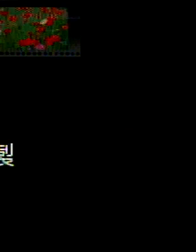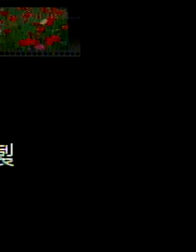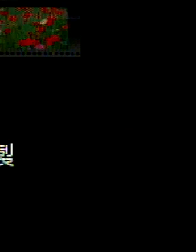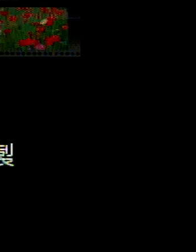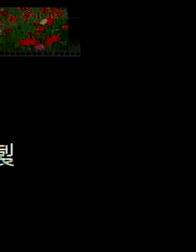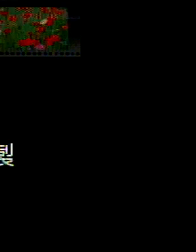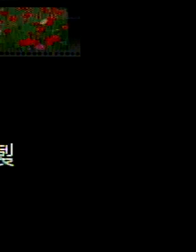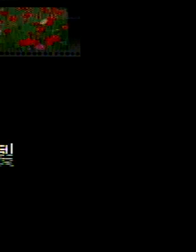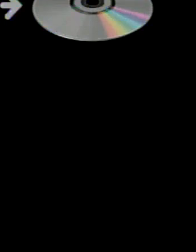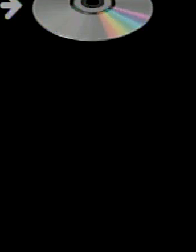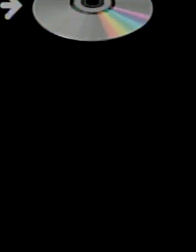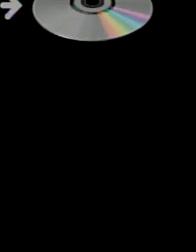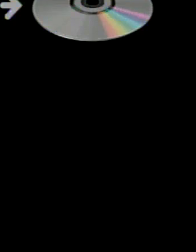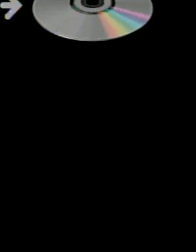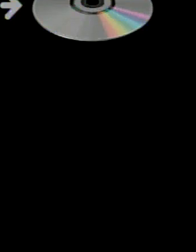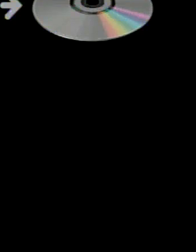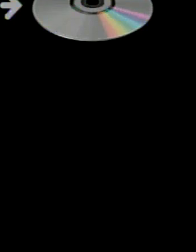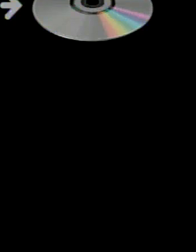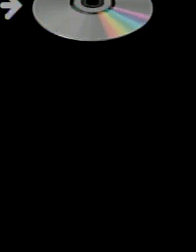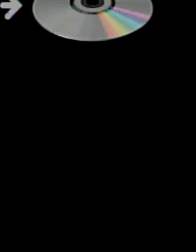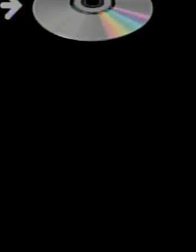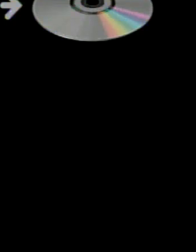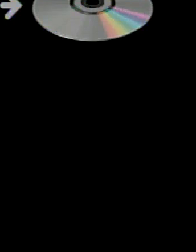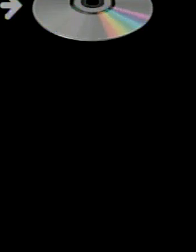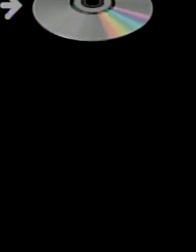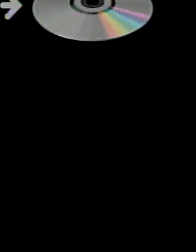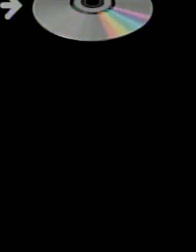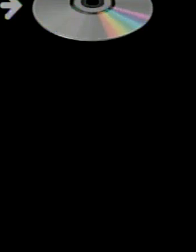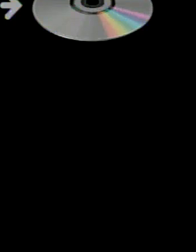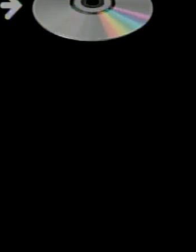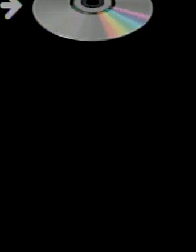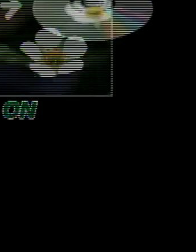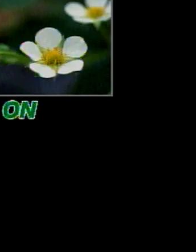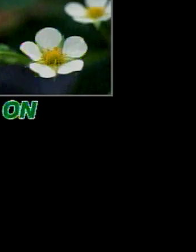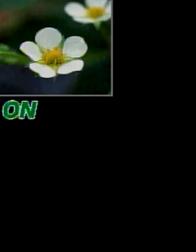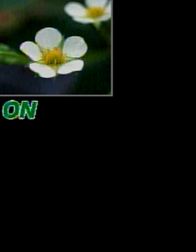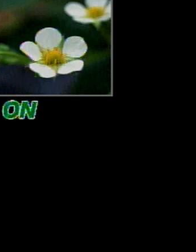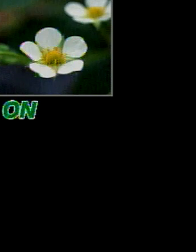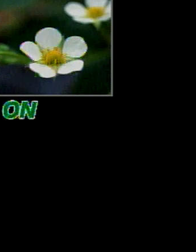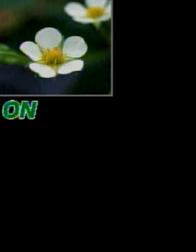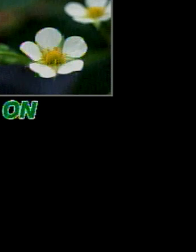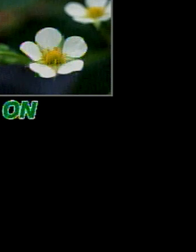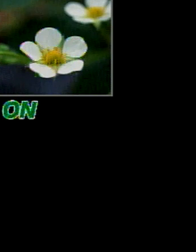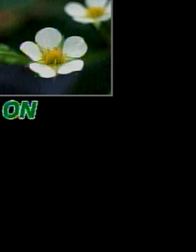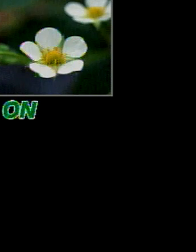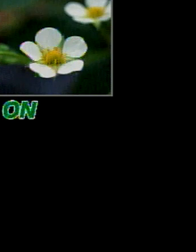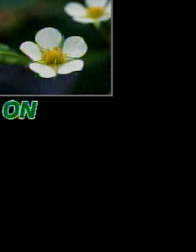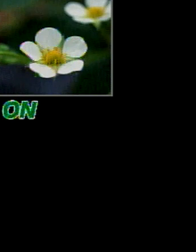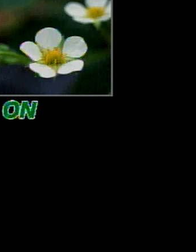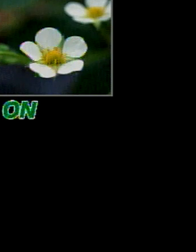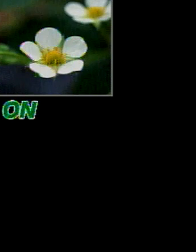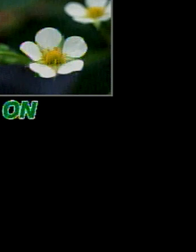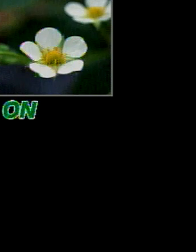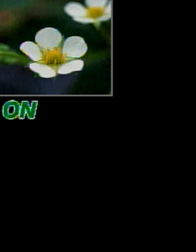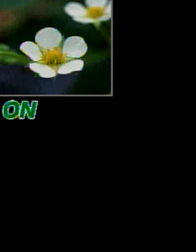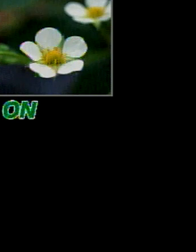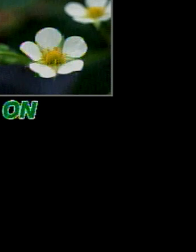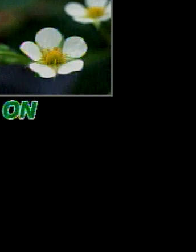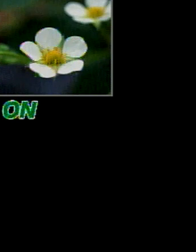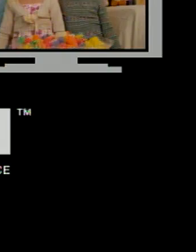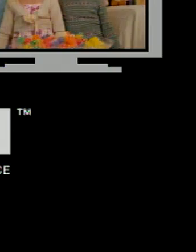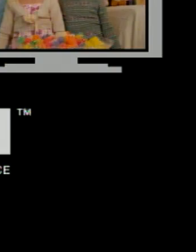汇报办公室来参考，因为未来的频谱准备，那这些事情要行政院科技汇